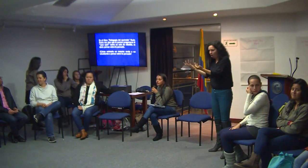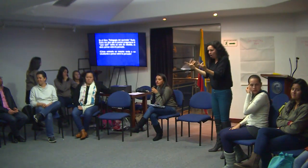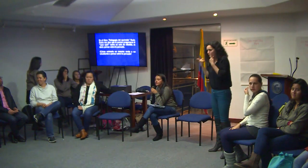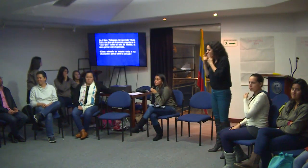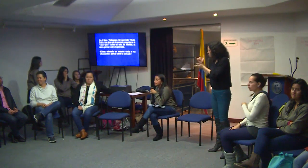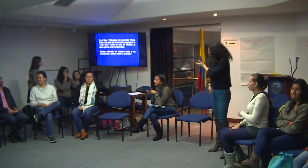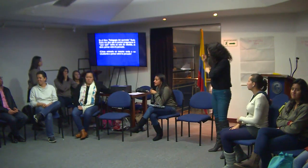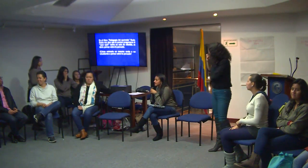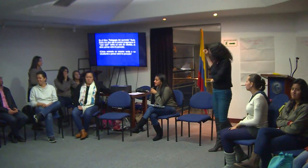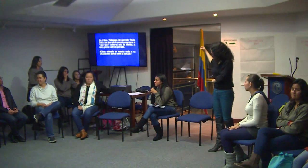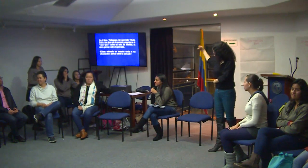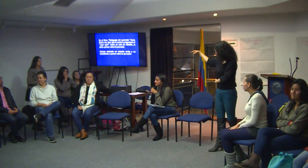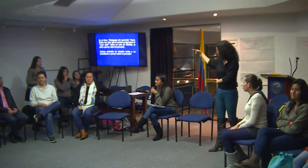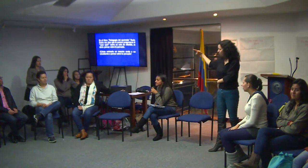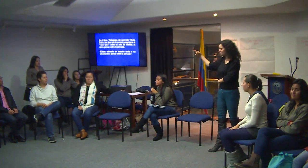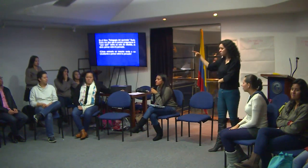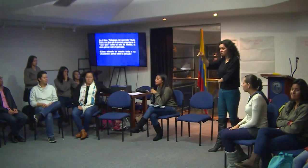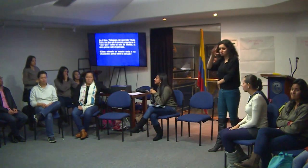pregunta.